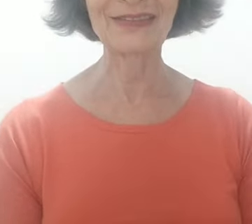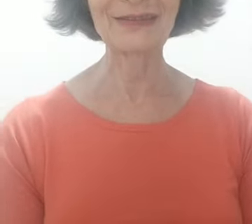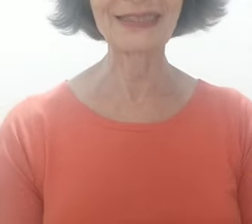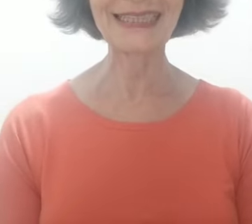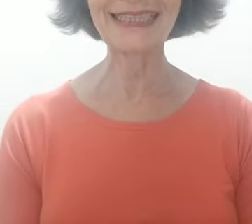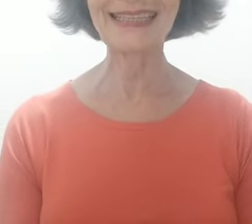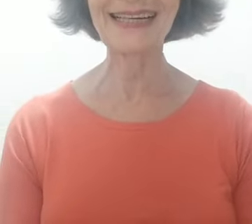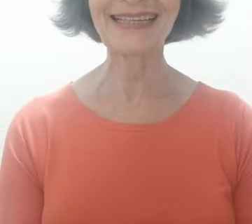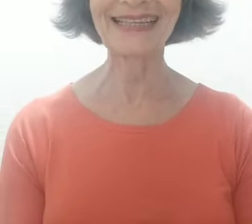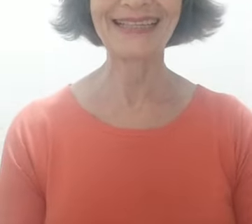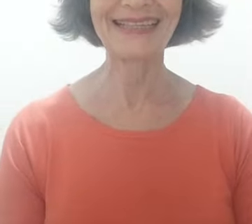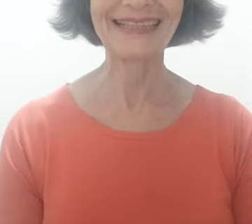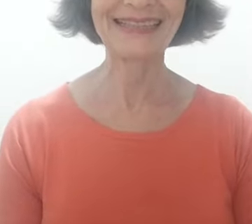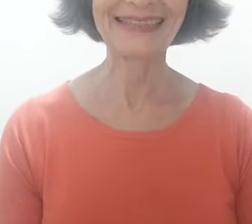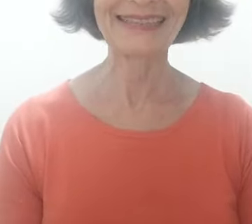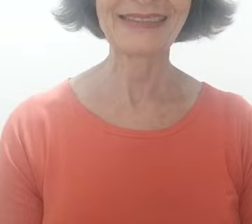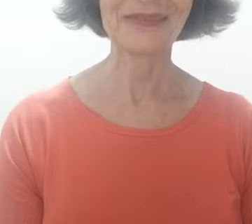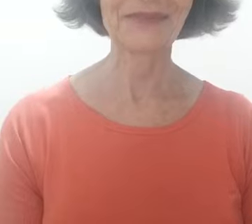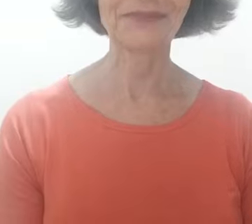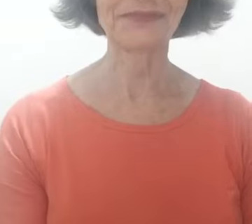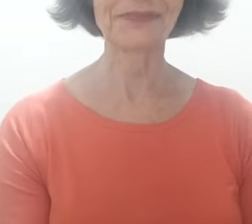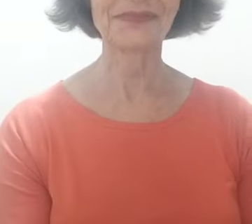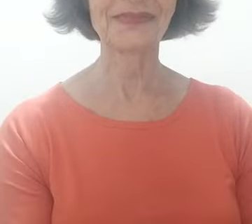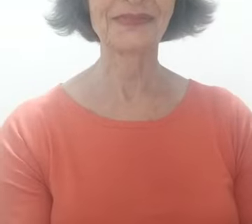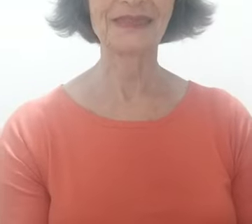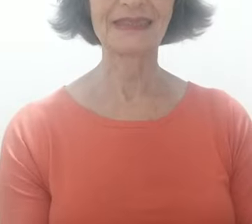Já vamos iniciar.